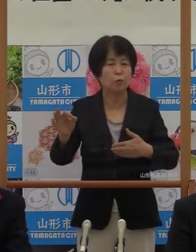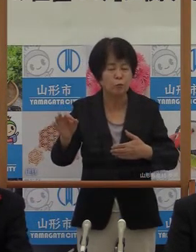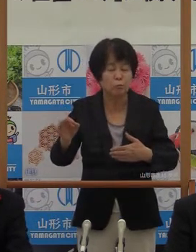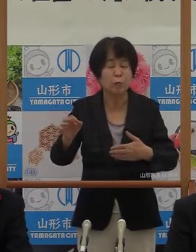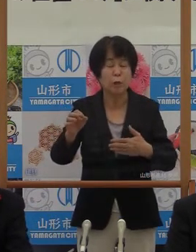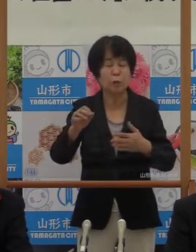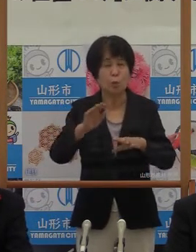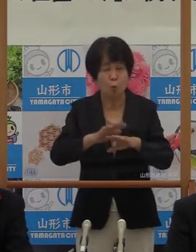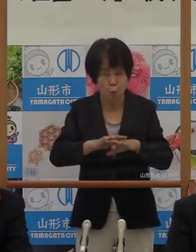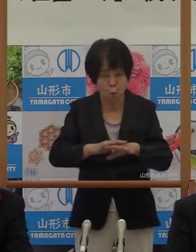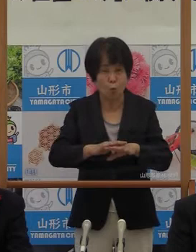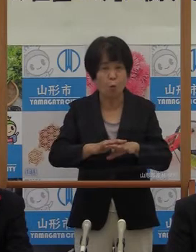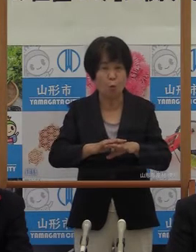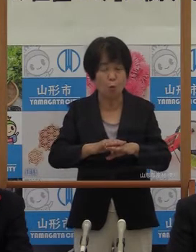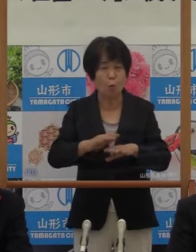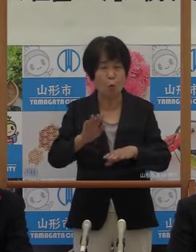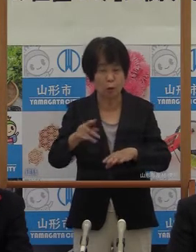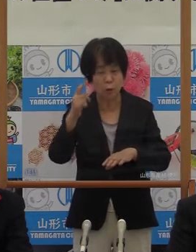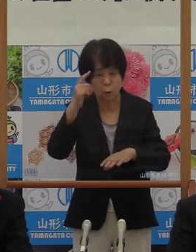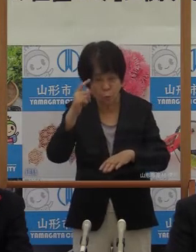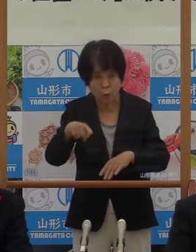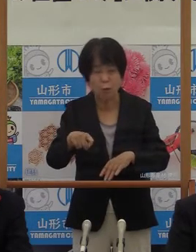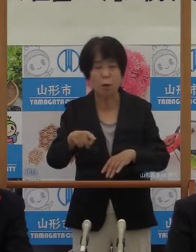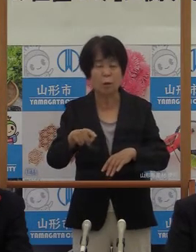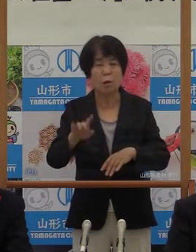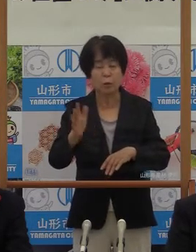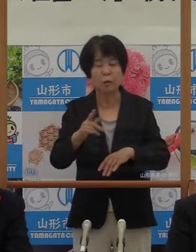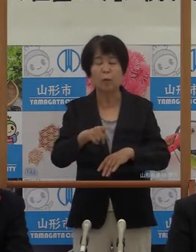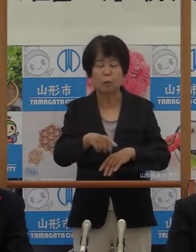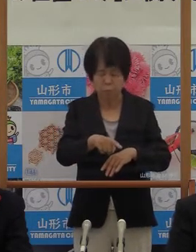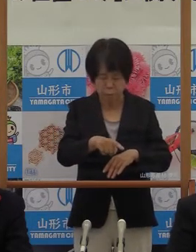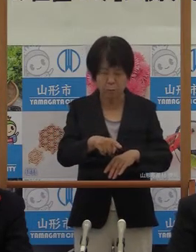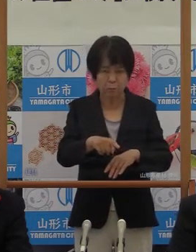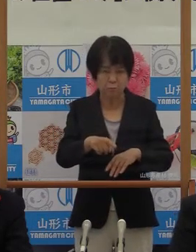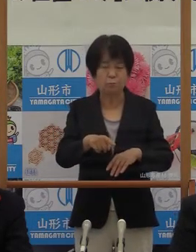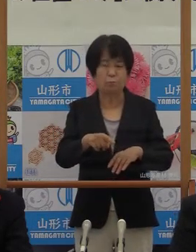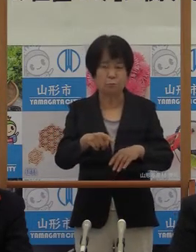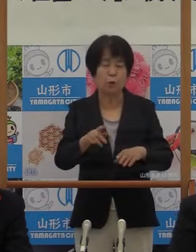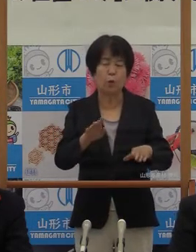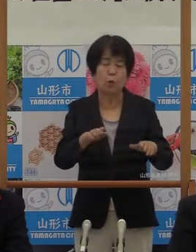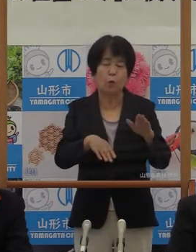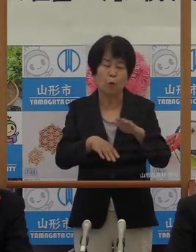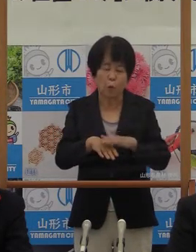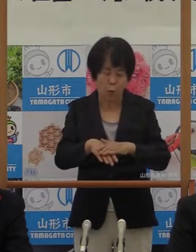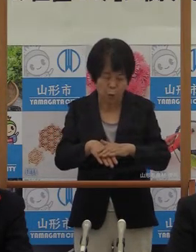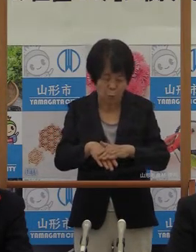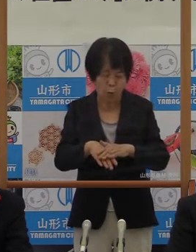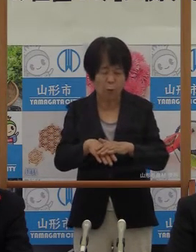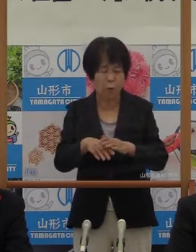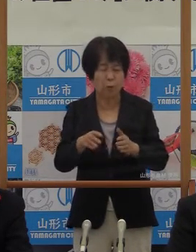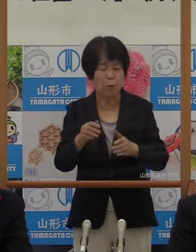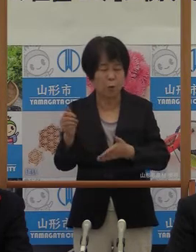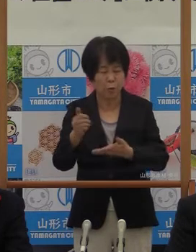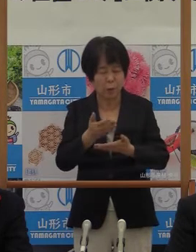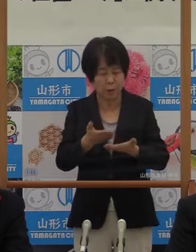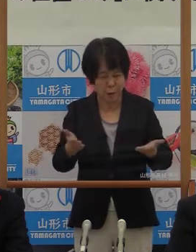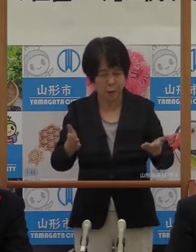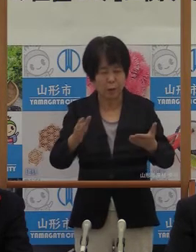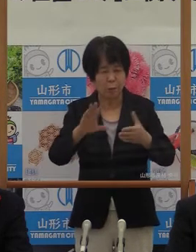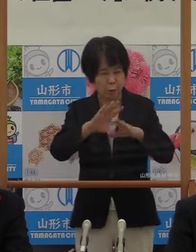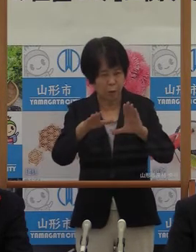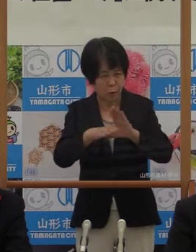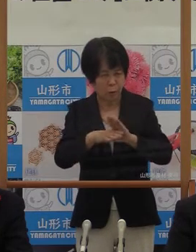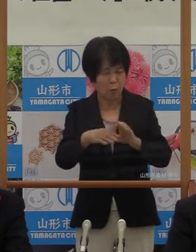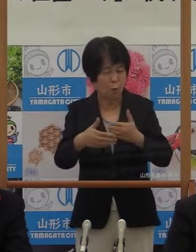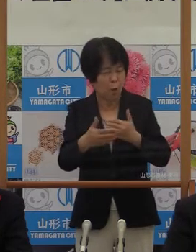かと思うんですけども、あえてその料亭文化の存続というのは強調されてたと思うんですけど、そこを、まあ、目指されている狙